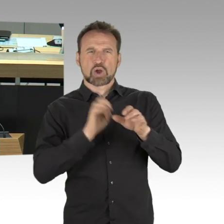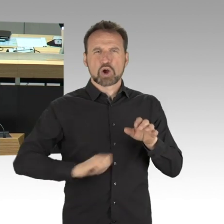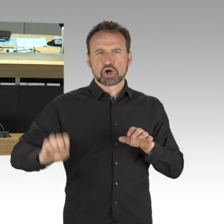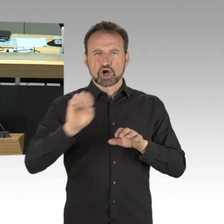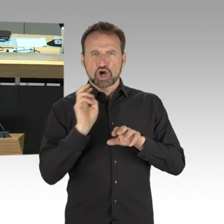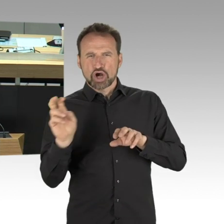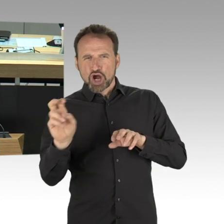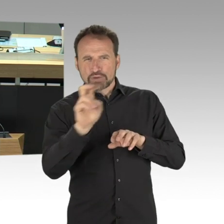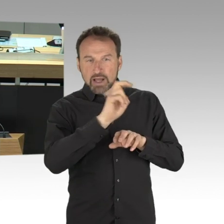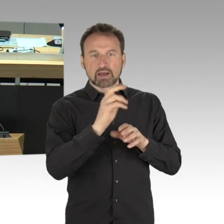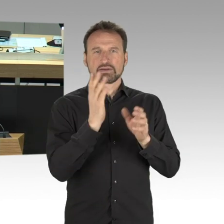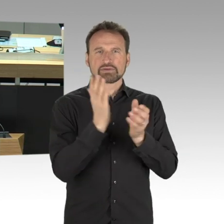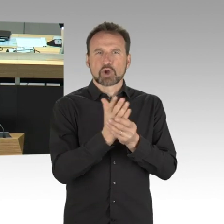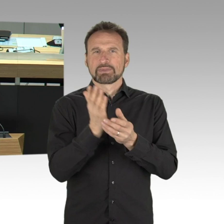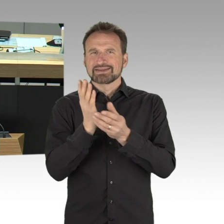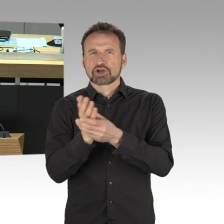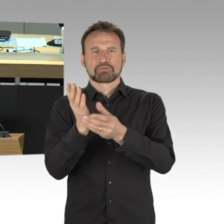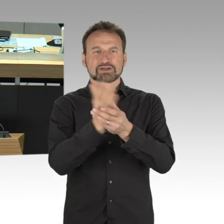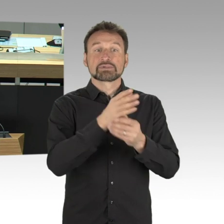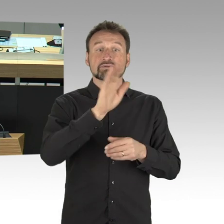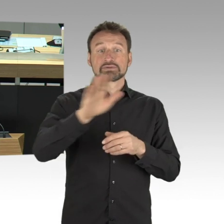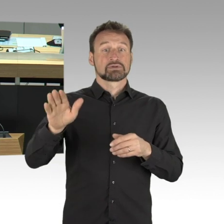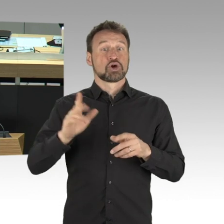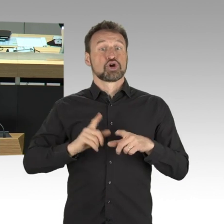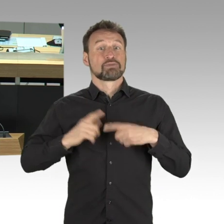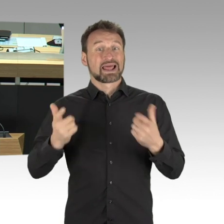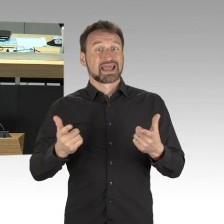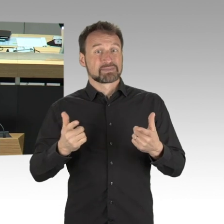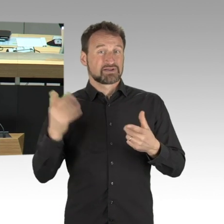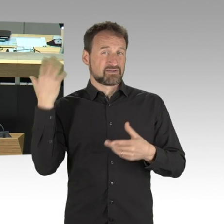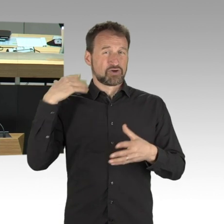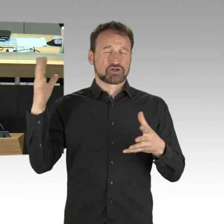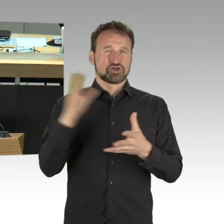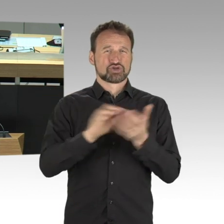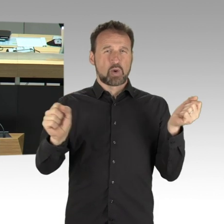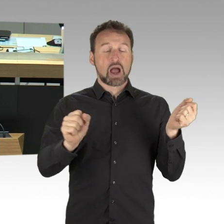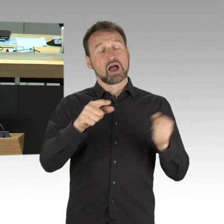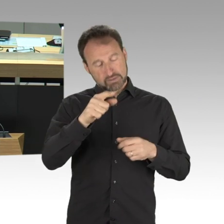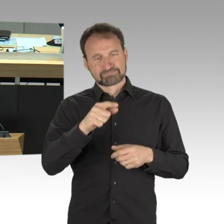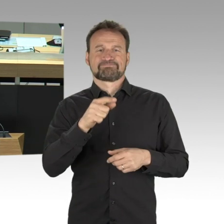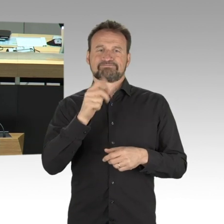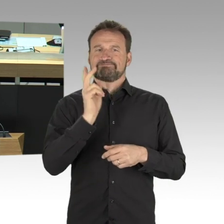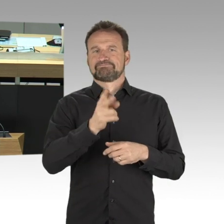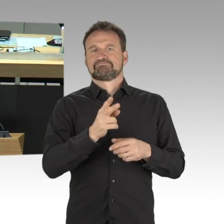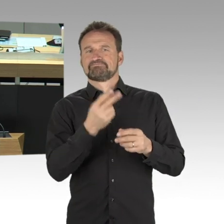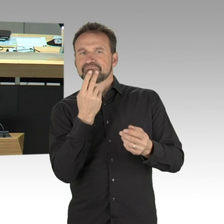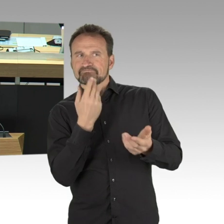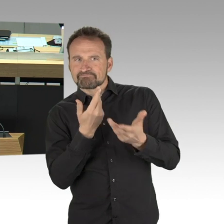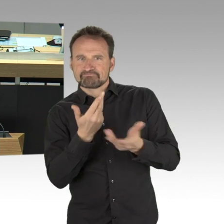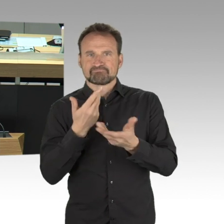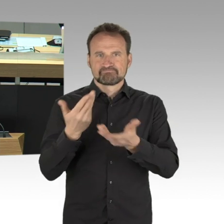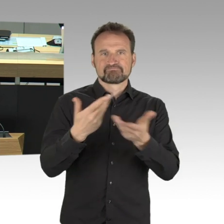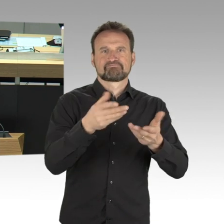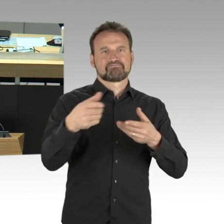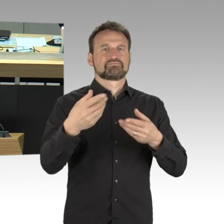erstmalig das Ausmaß der Vernichtung der europäischen Jüdinnen und Juden vor Augen geführt. Die geplante Auslöschung der jüdischen Kultur